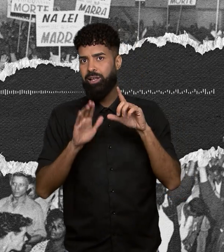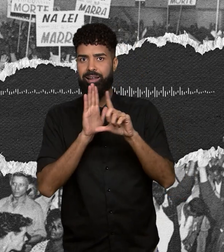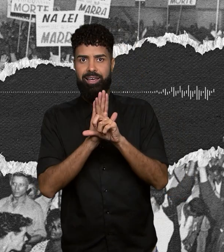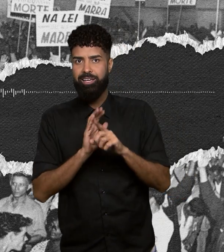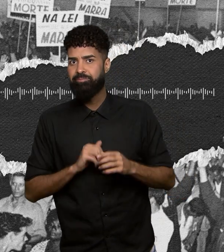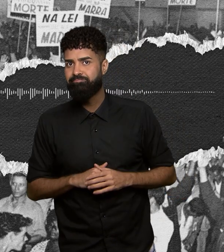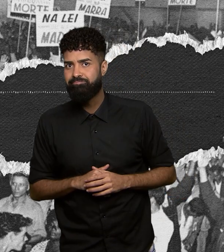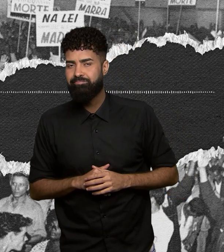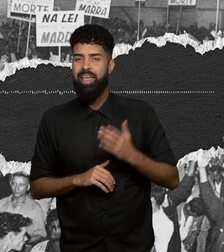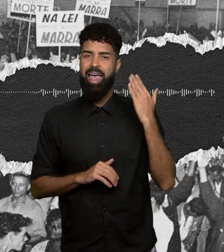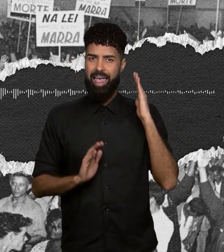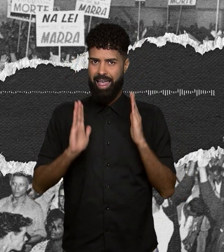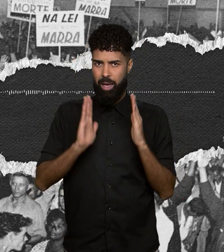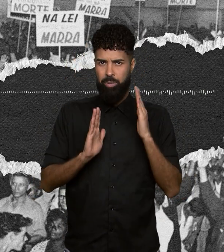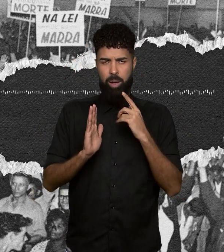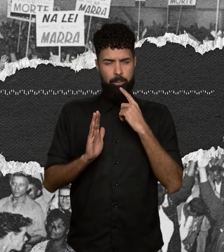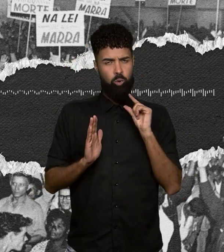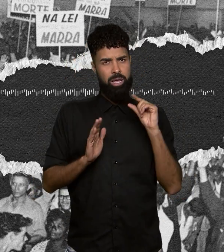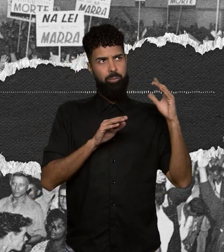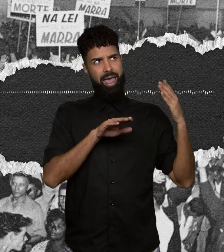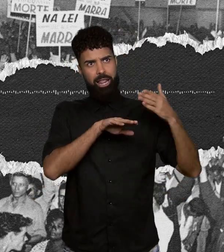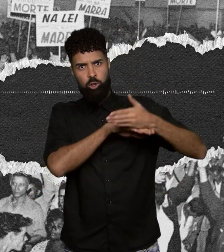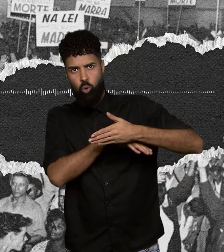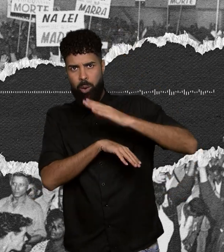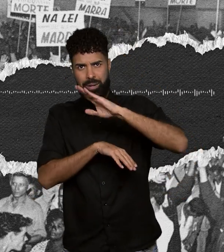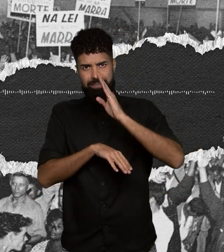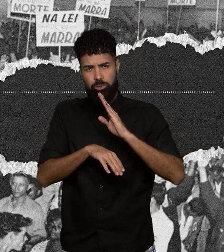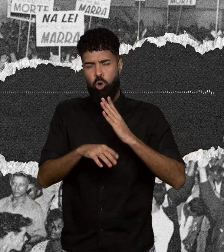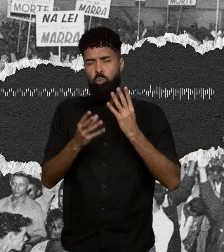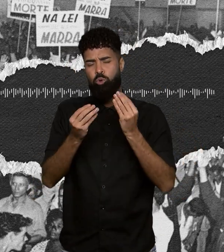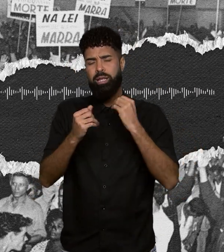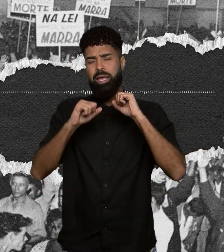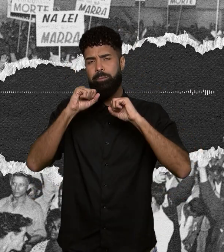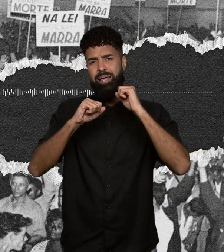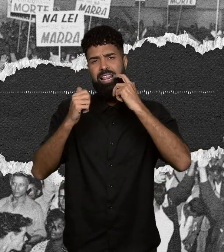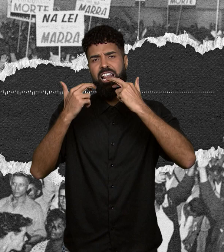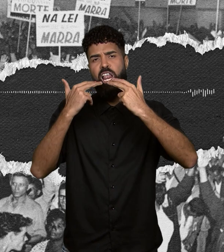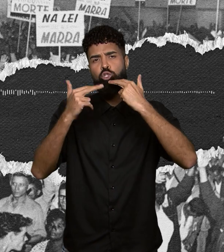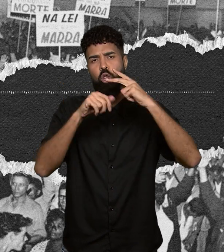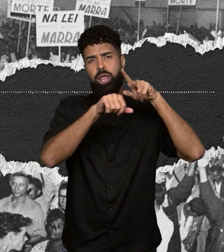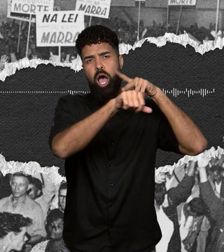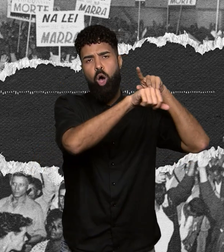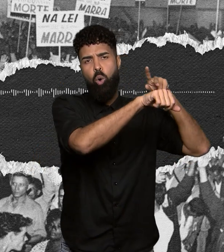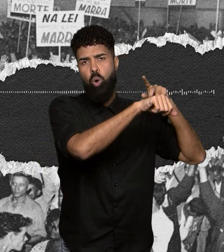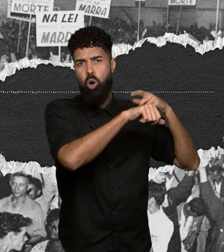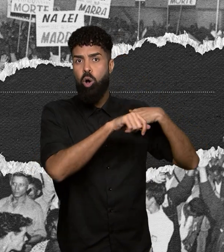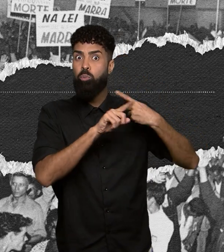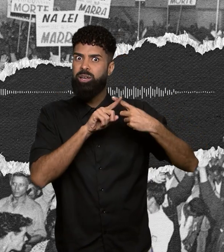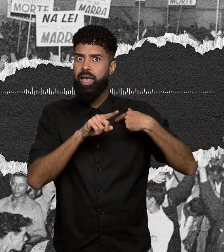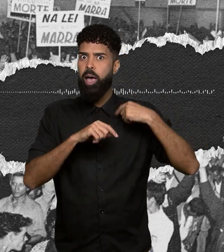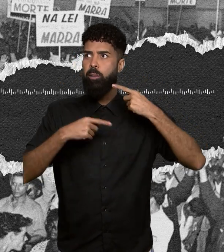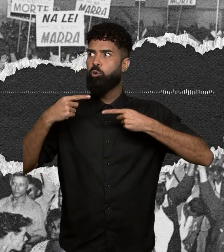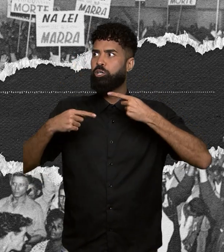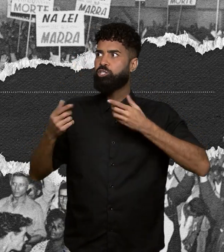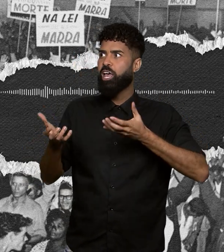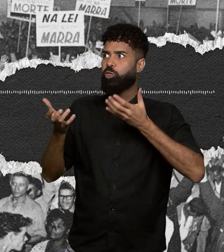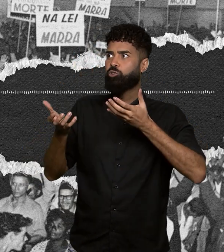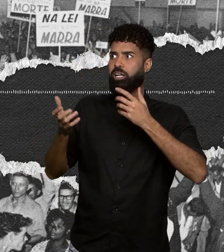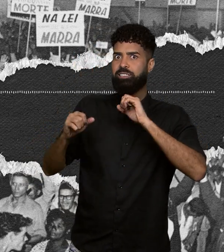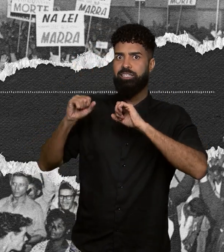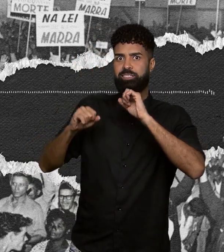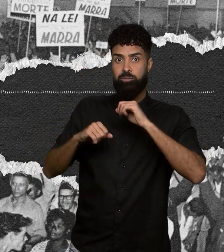época tinham acabado de se instalar no Brasil um monte de multinacionais embaladas pela política de industrialização só para ter uma